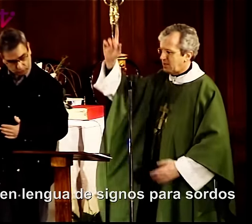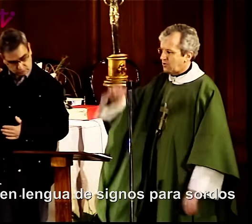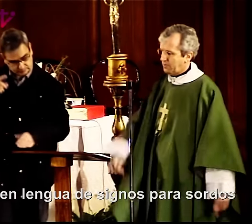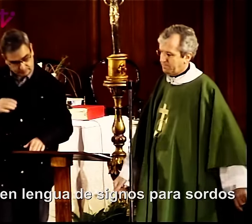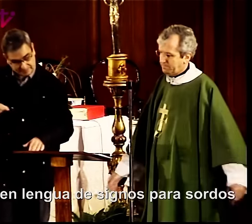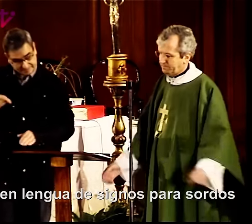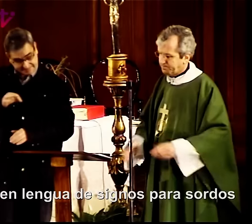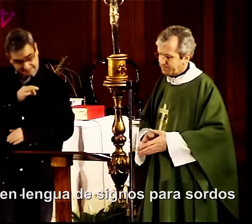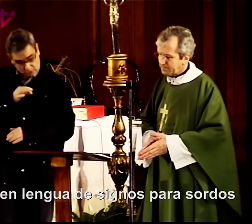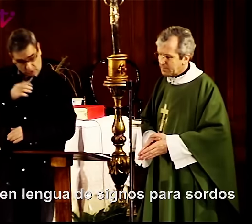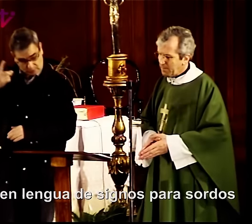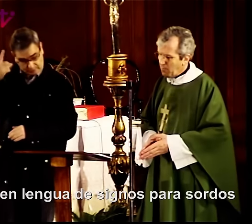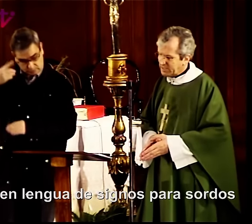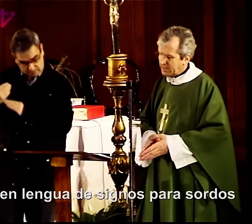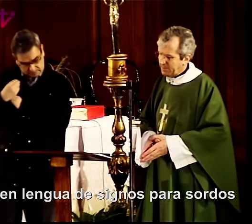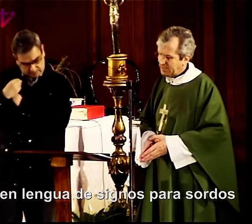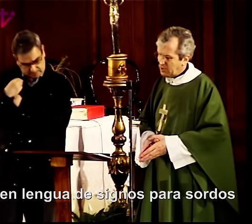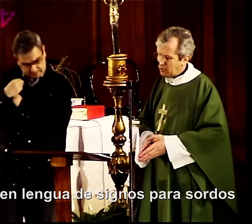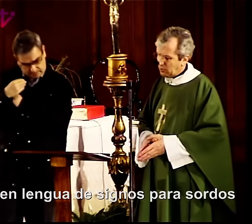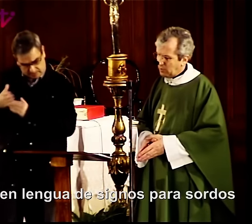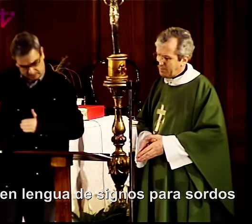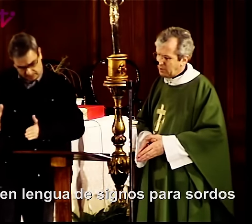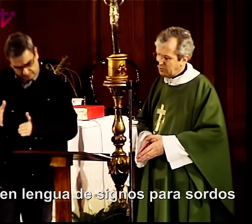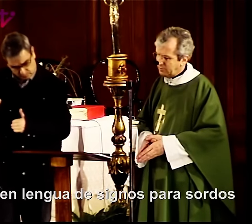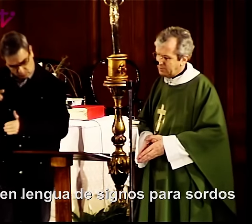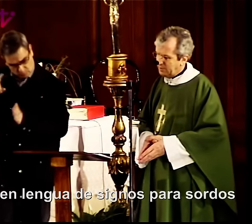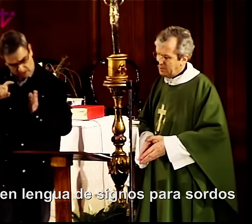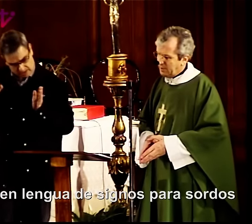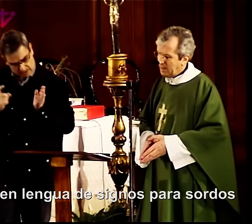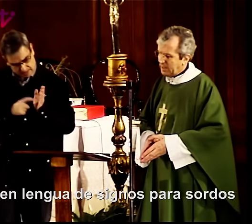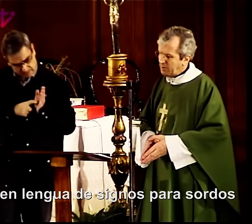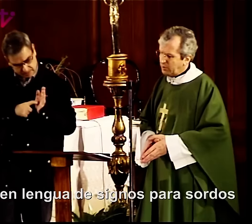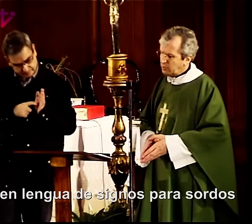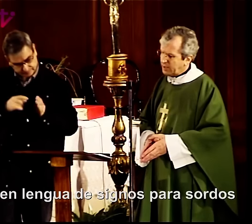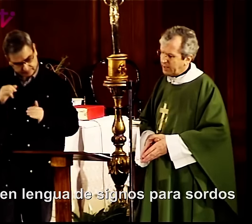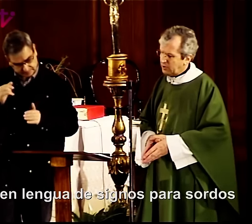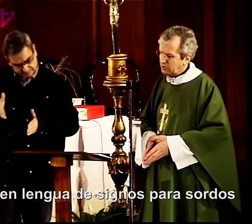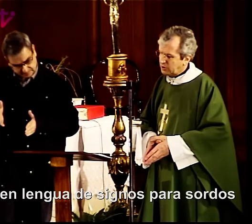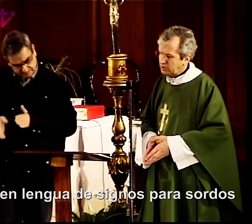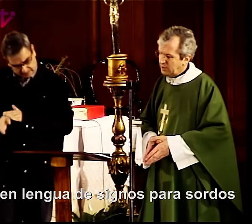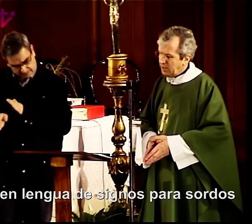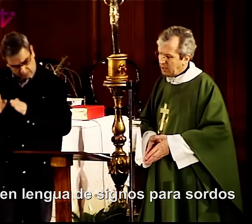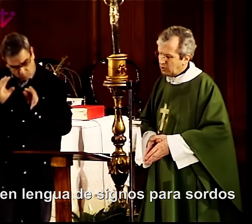Señor. Muéstrame, Señor, tu camino, el camino de tus decretos, y lo